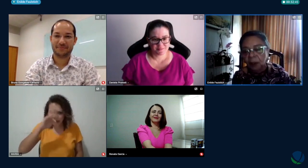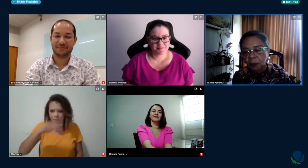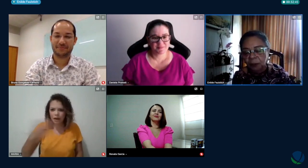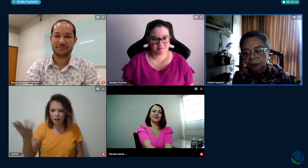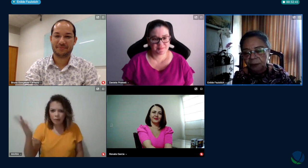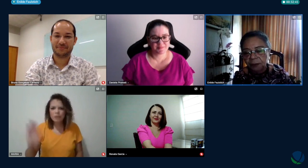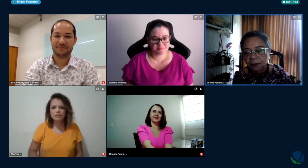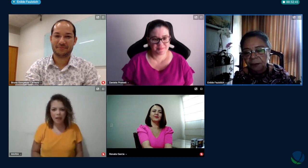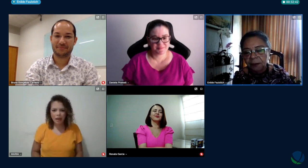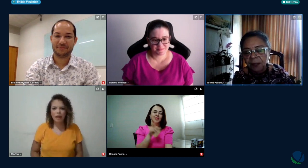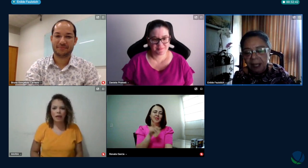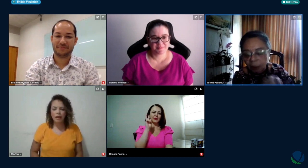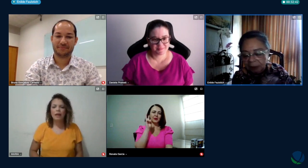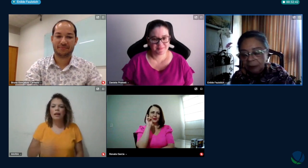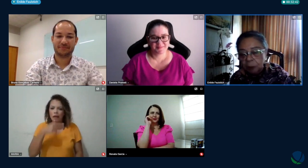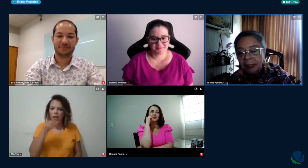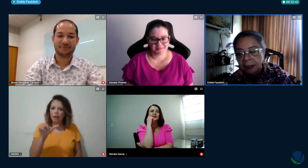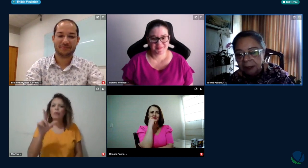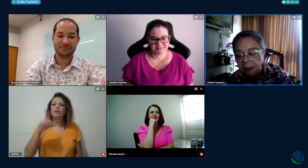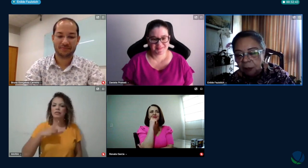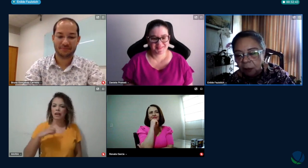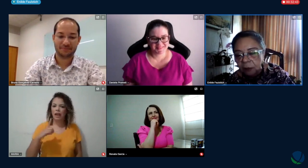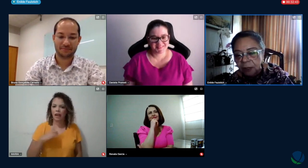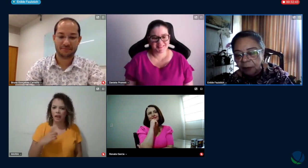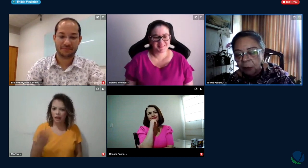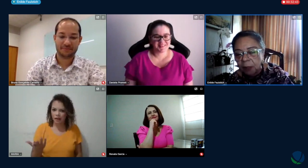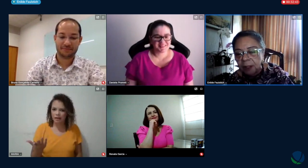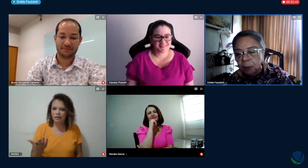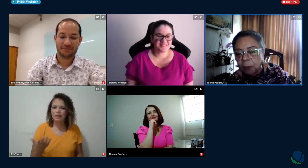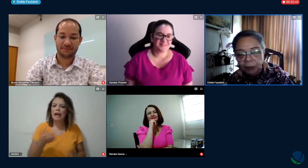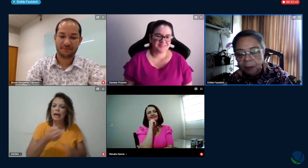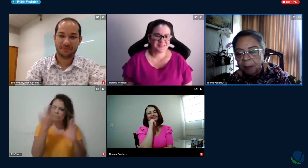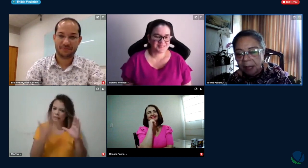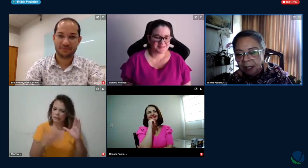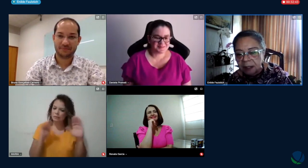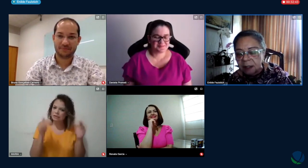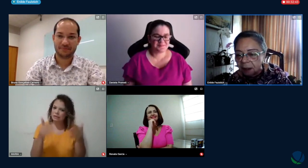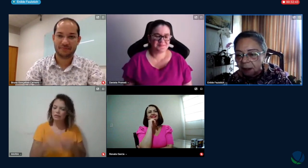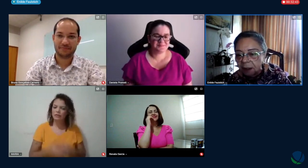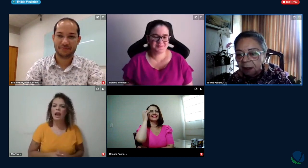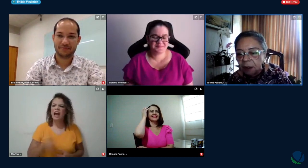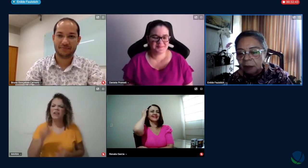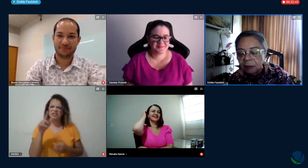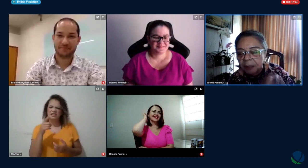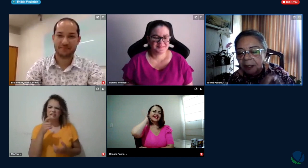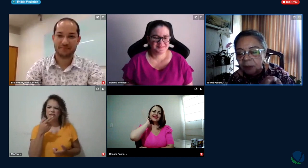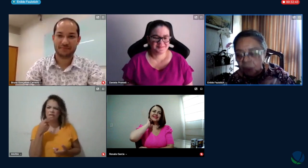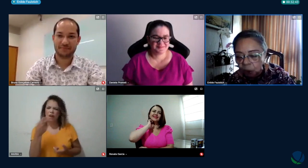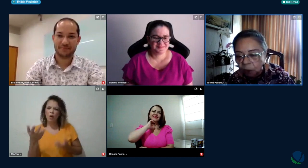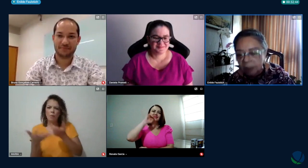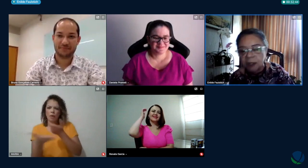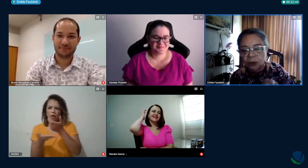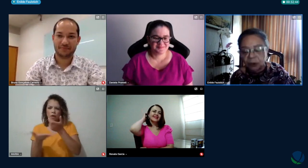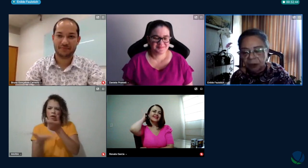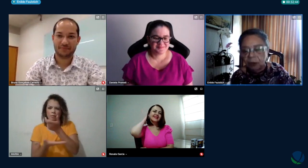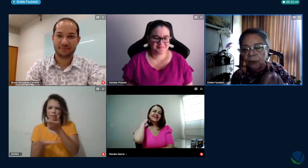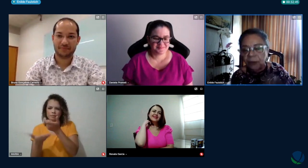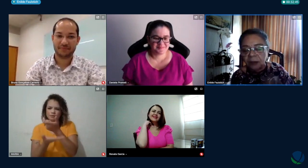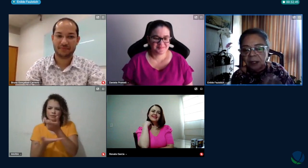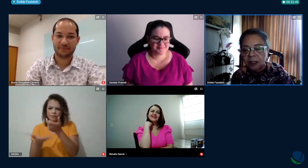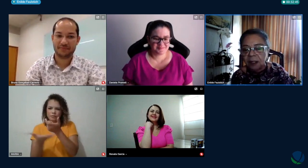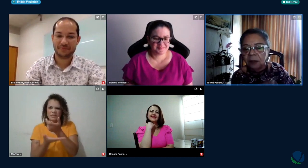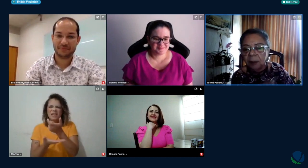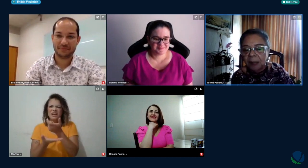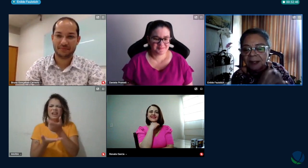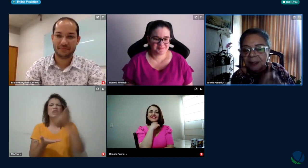eles trazem a língua comum. E aí eu estava esperando, quando você falou ali do morfema base, eu estava esperando de novo com essa discussão, eu